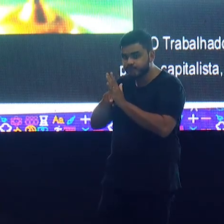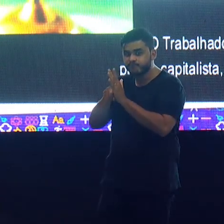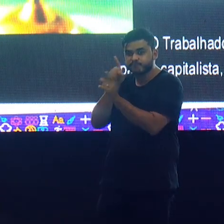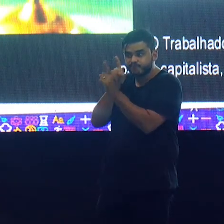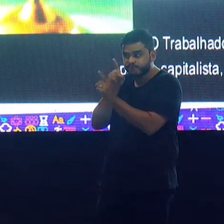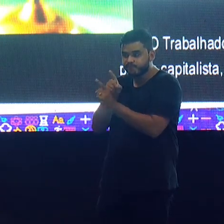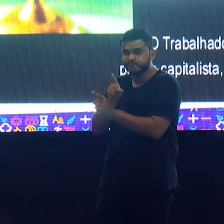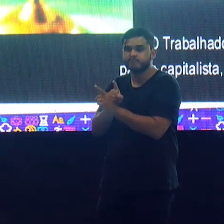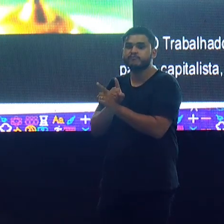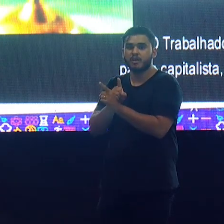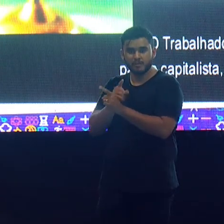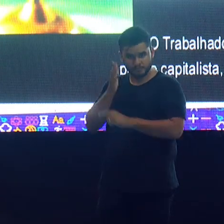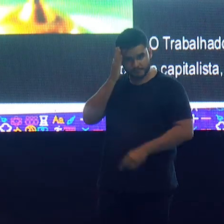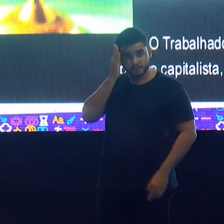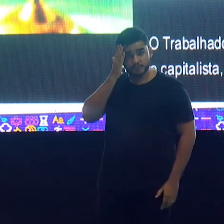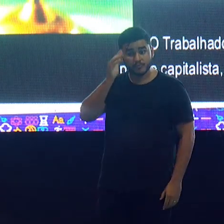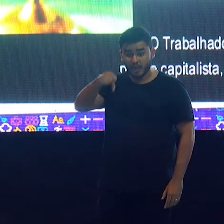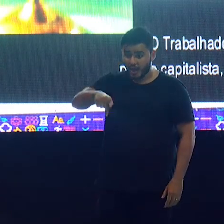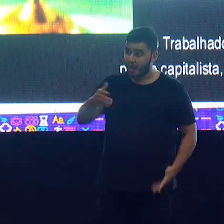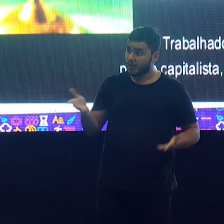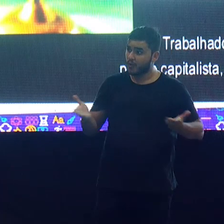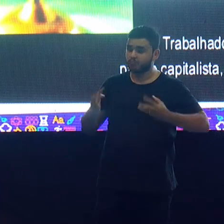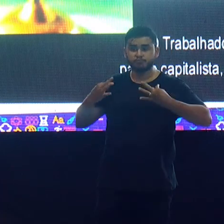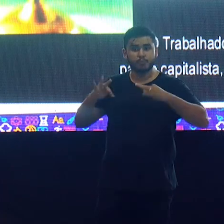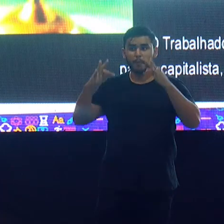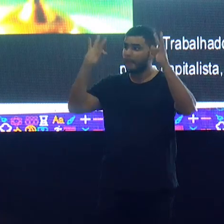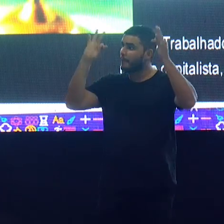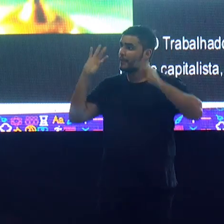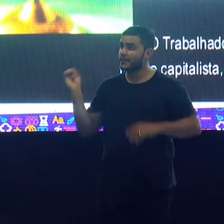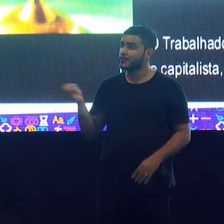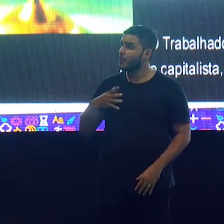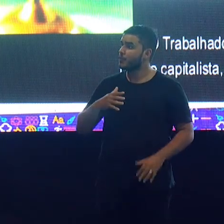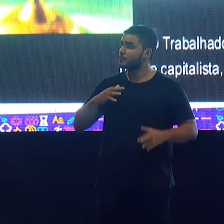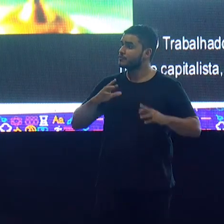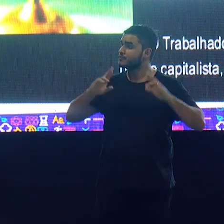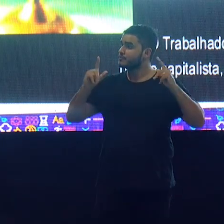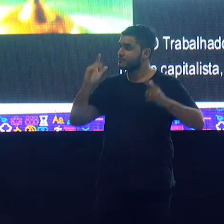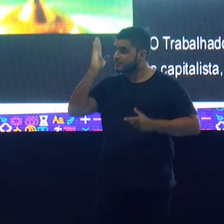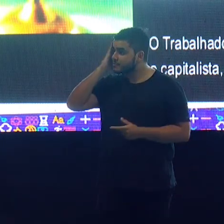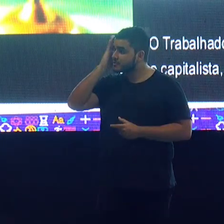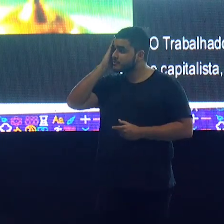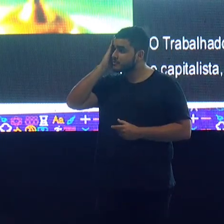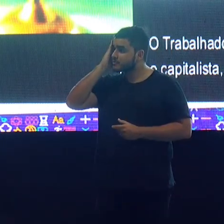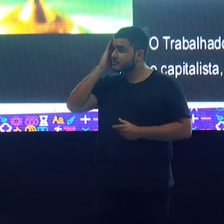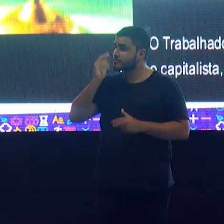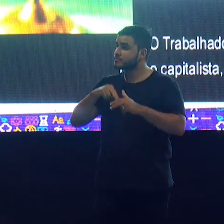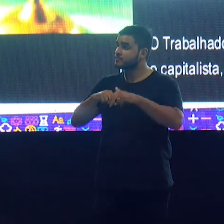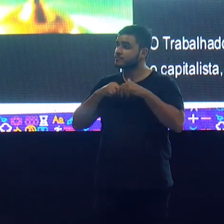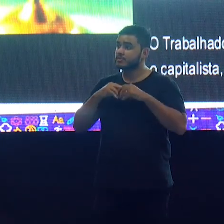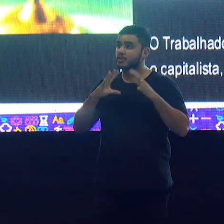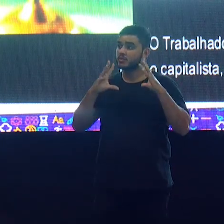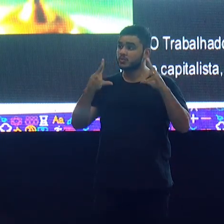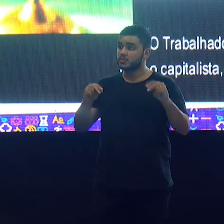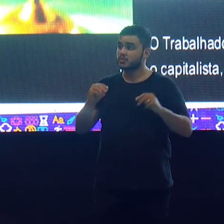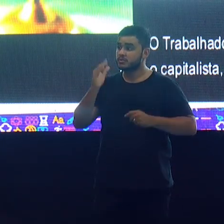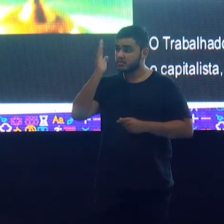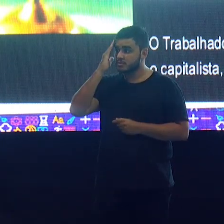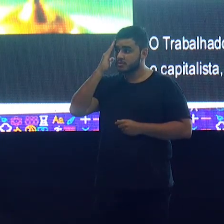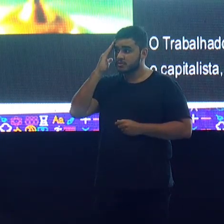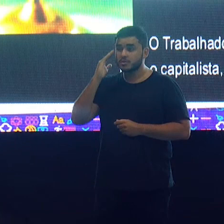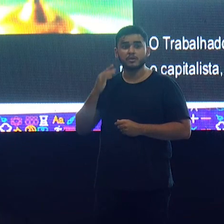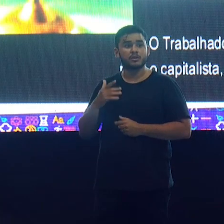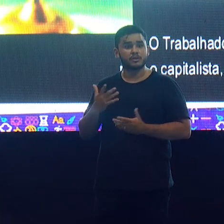Estamos entrando na quarta revolução industrial. Existem coisas hoje que até bem pouco tempo